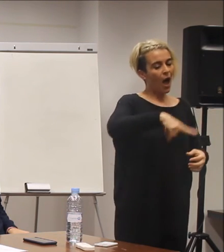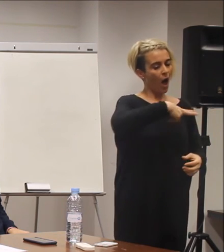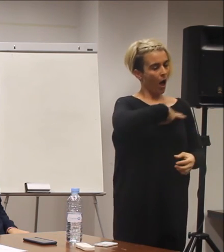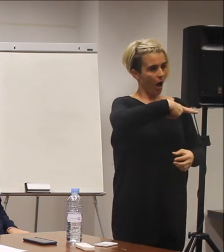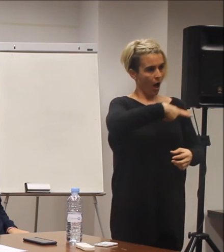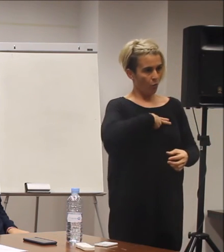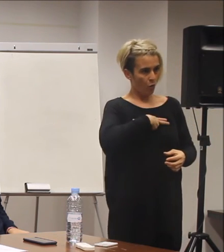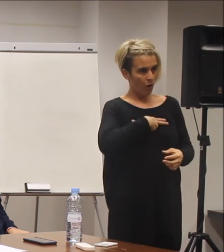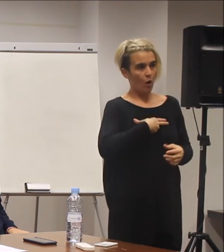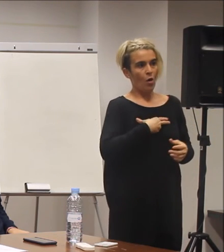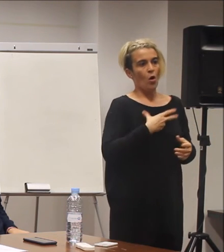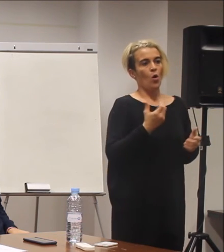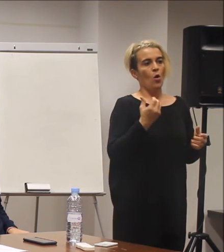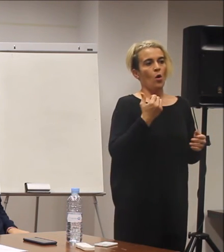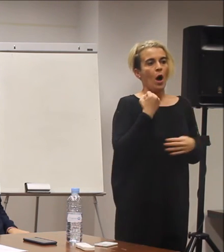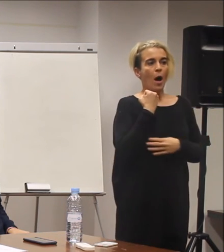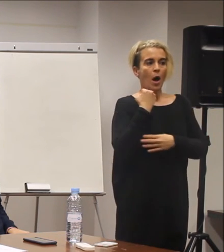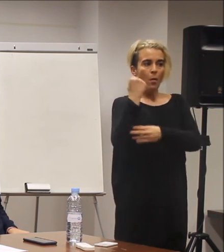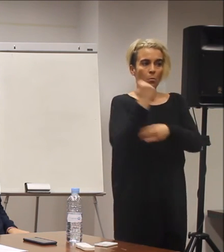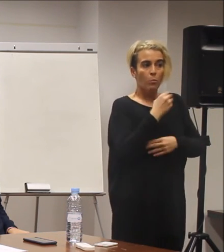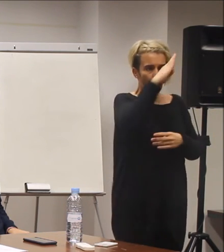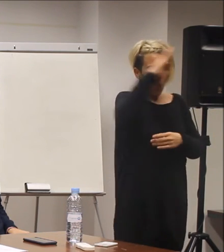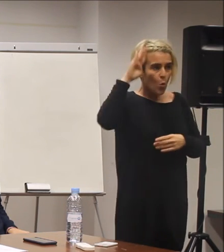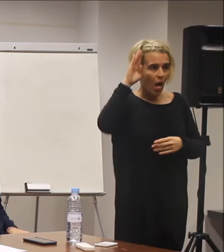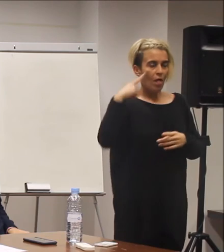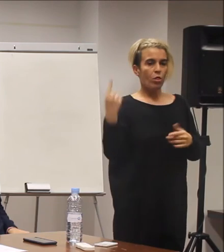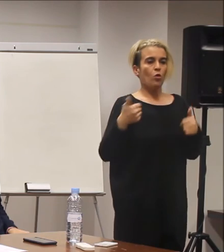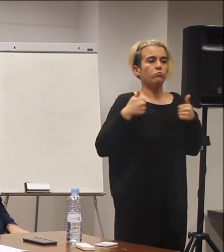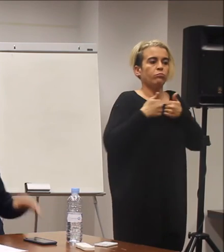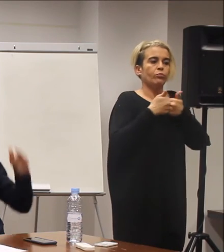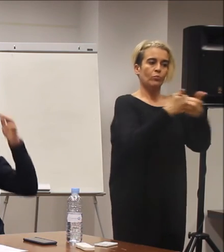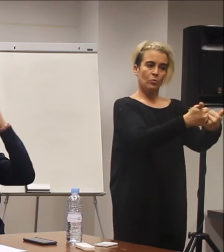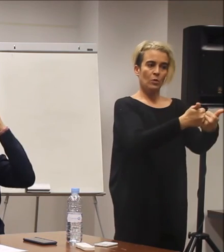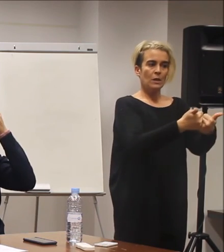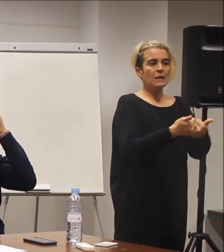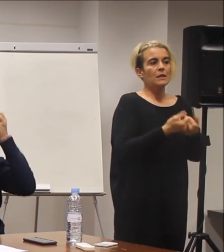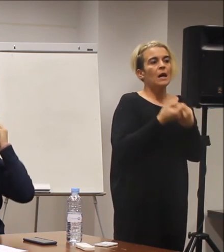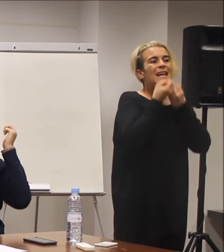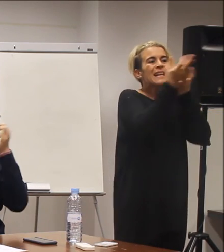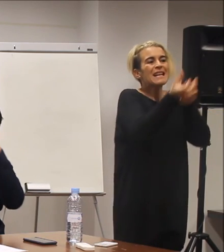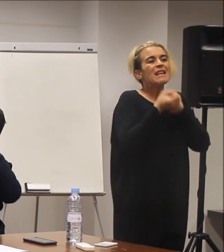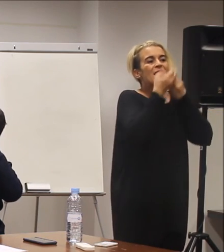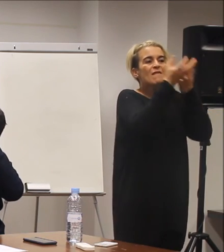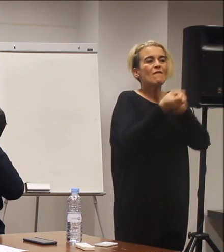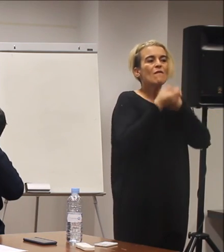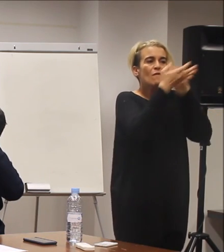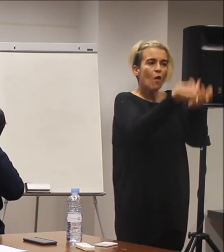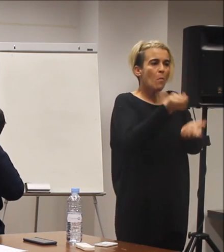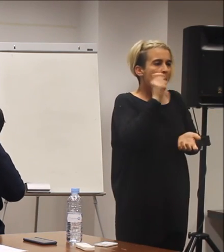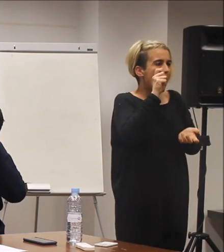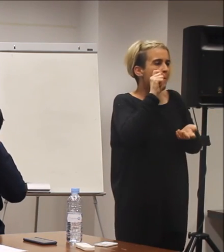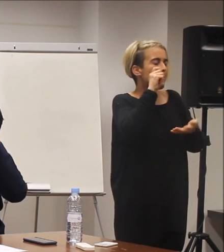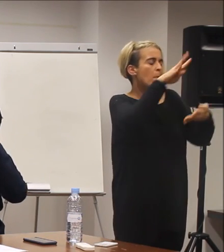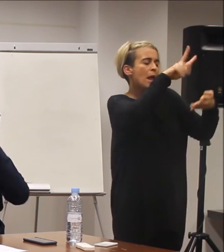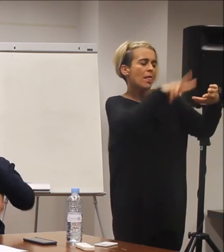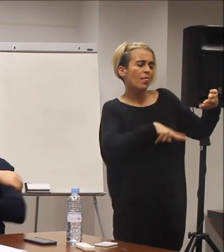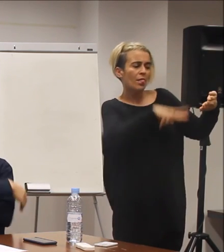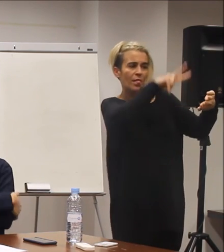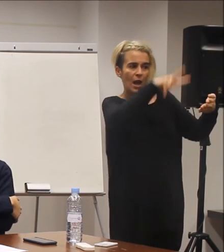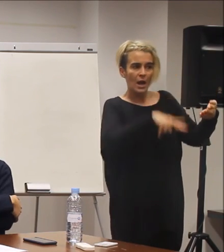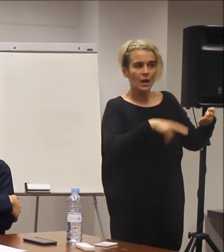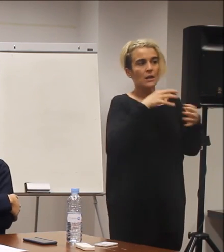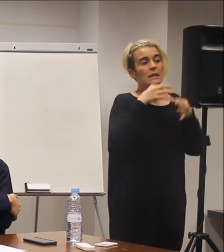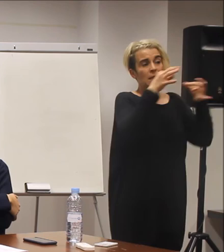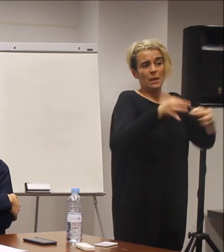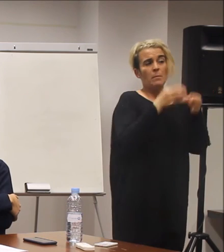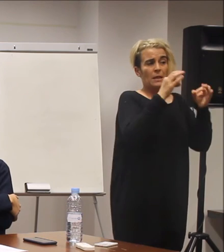con vuestro procurador, y además probablemente el abogado con el que vayáis vais a ir con un informe pericial, o por lo menos nuestra manera de actuar siempre es